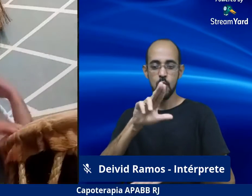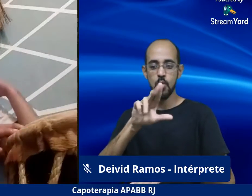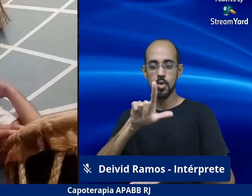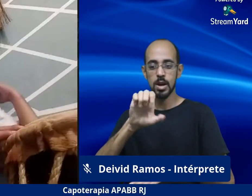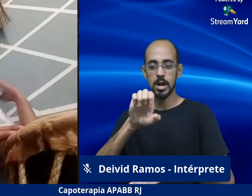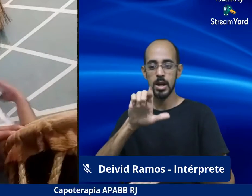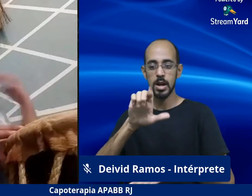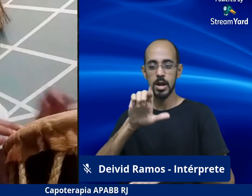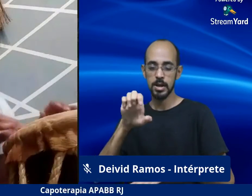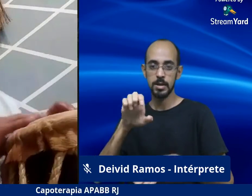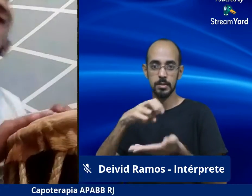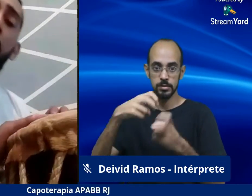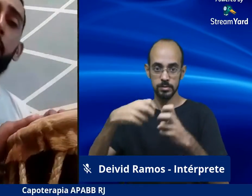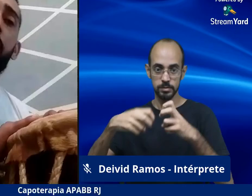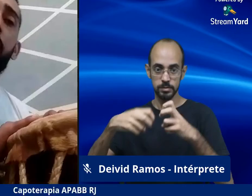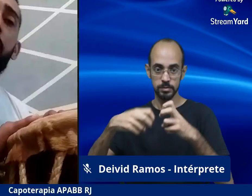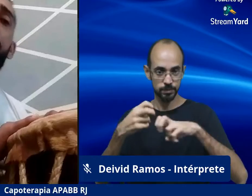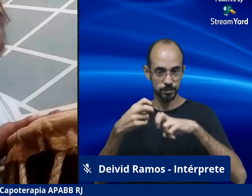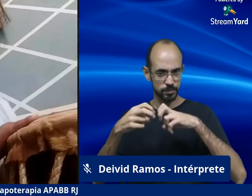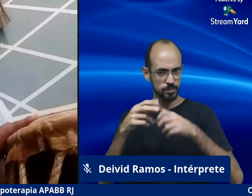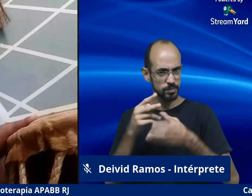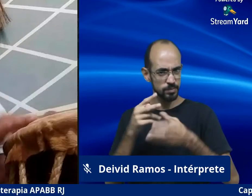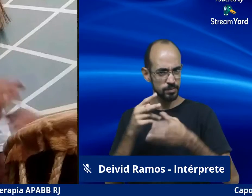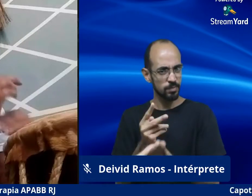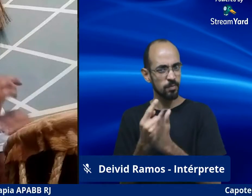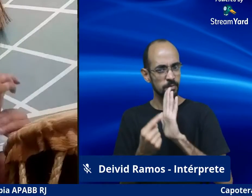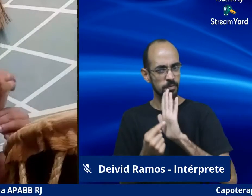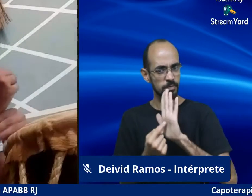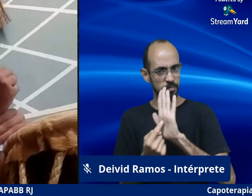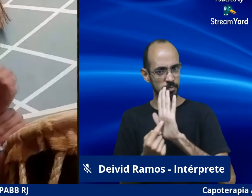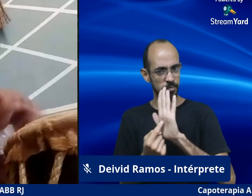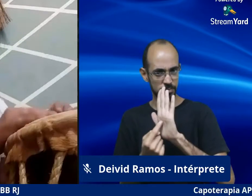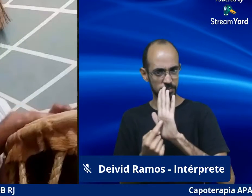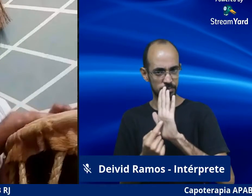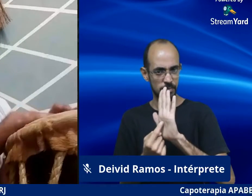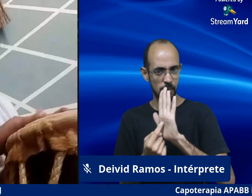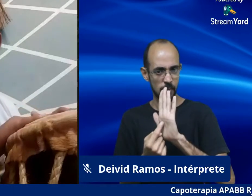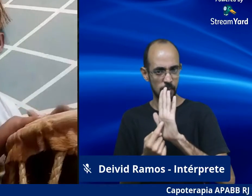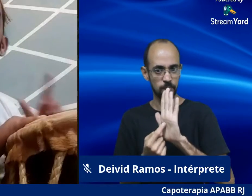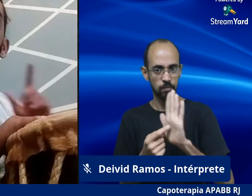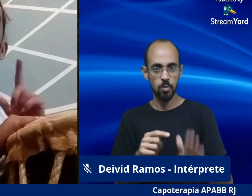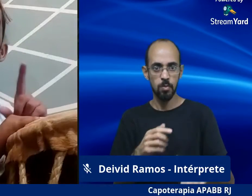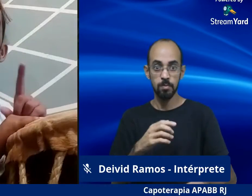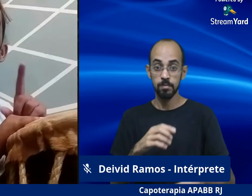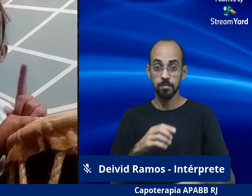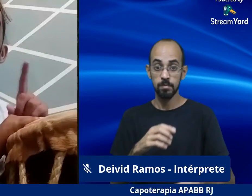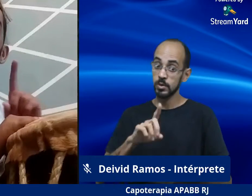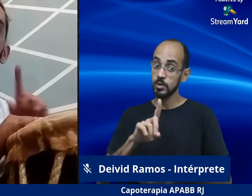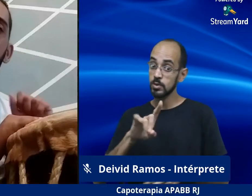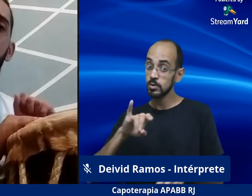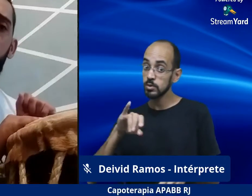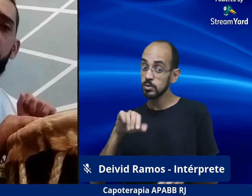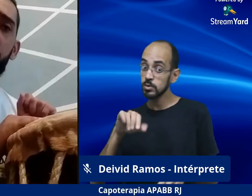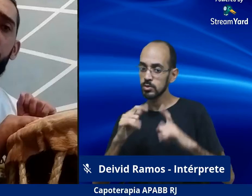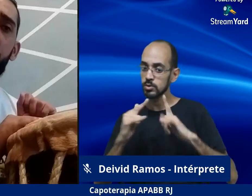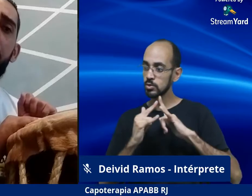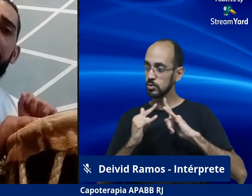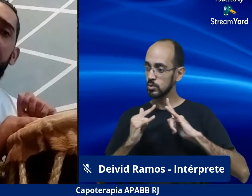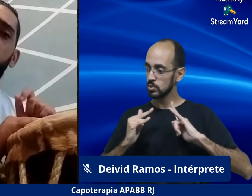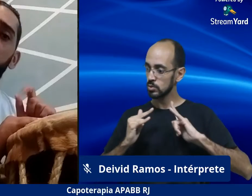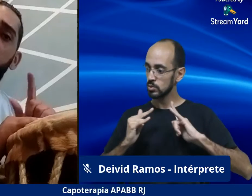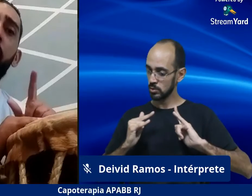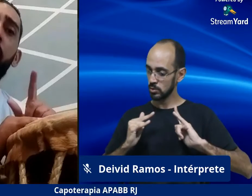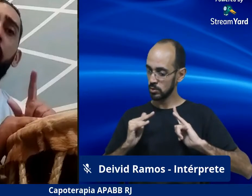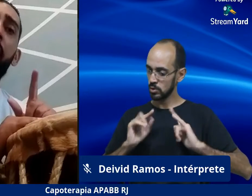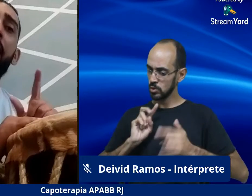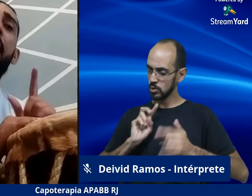mundo. A música diz assim, ó: certo dia na cabana um guerreiro,